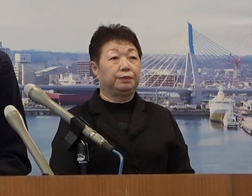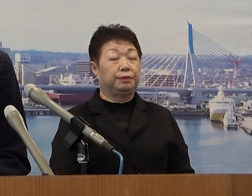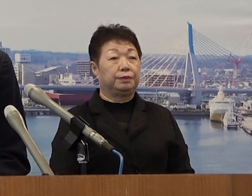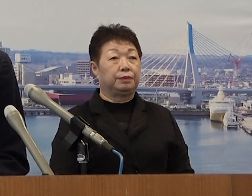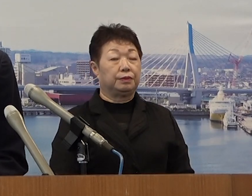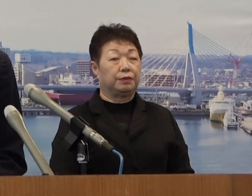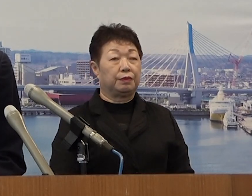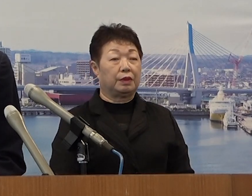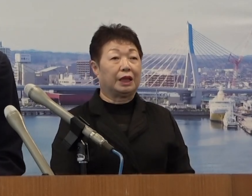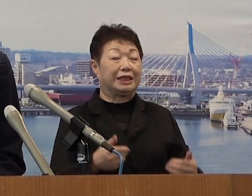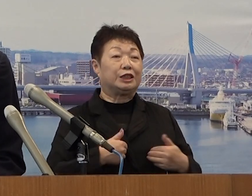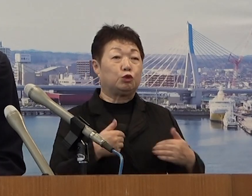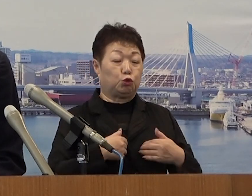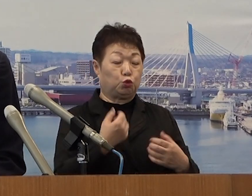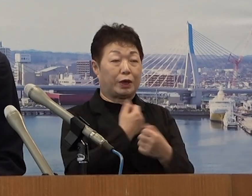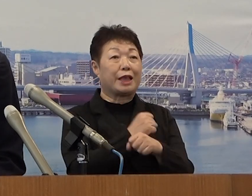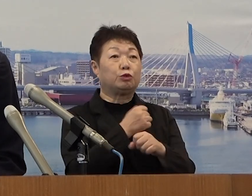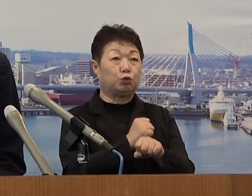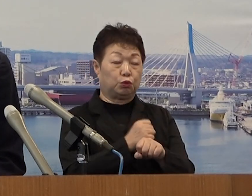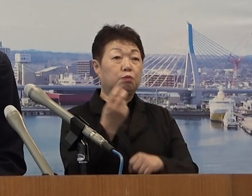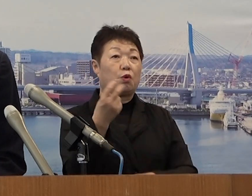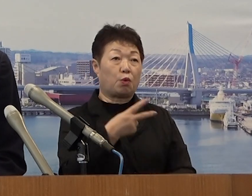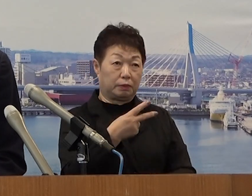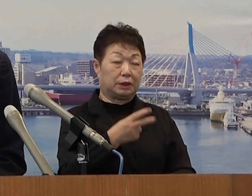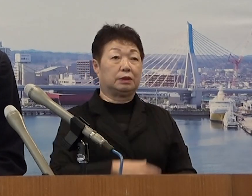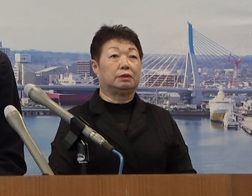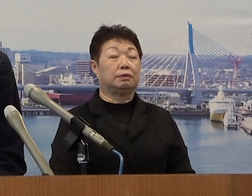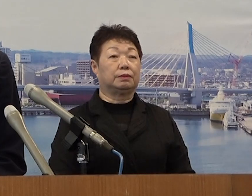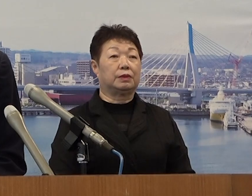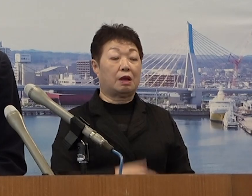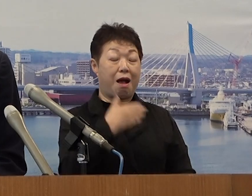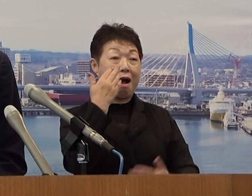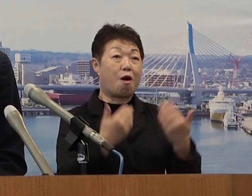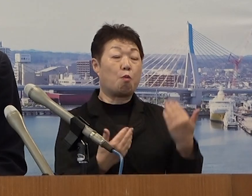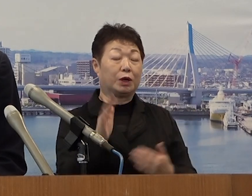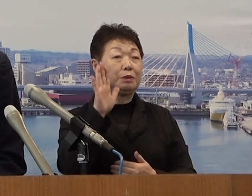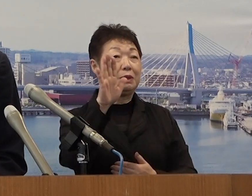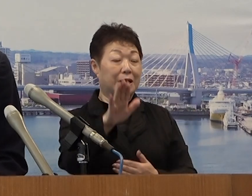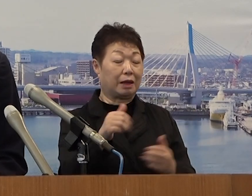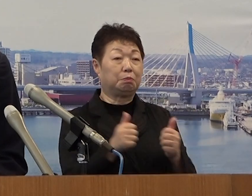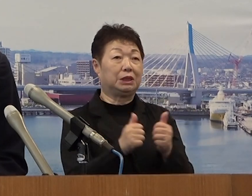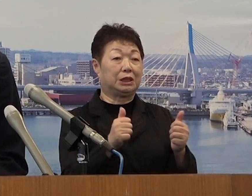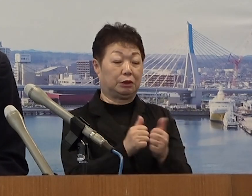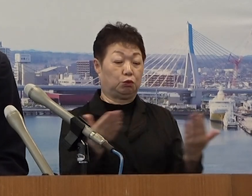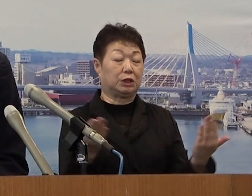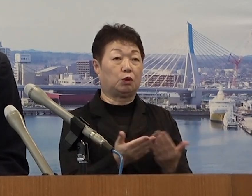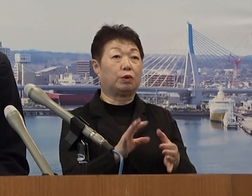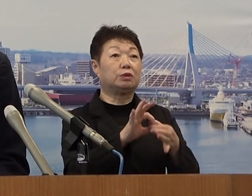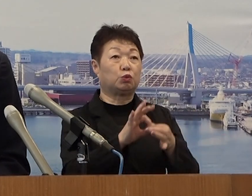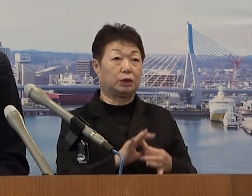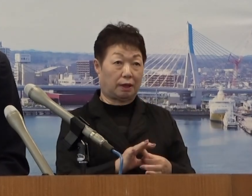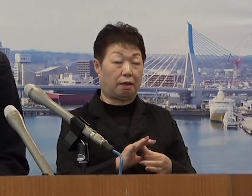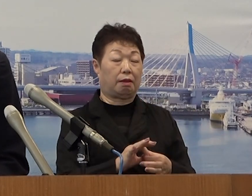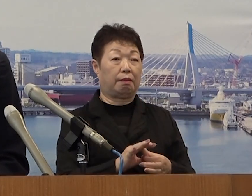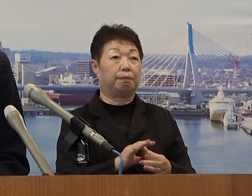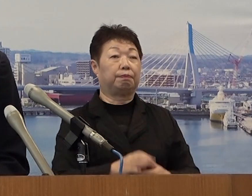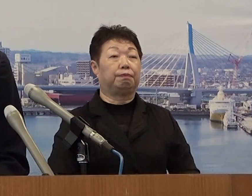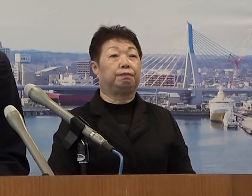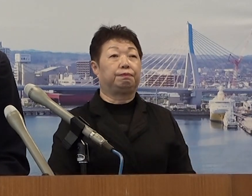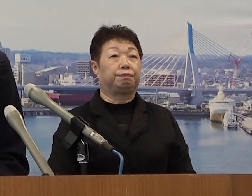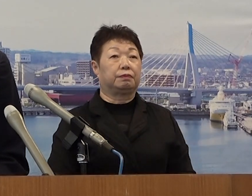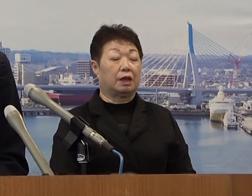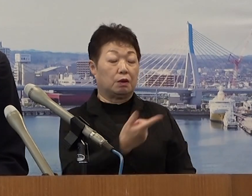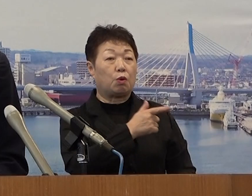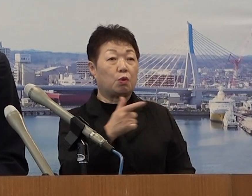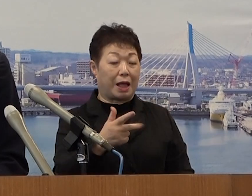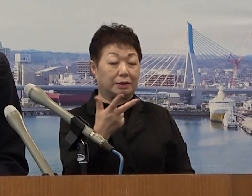必修研修に関する事務および青森未来ミーティング事業についてでございますがさまざ